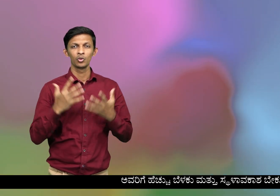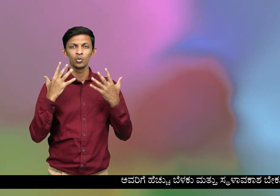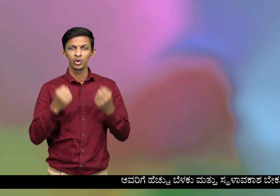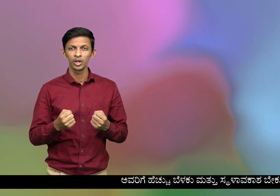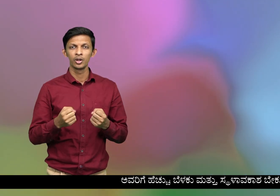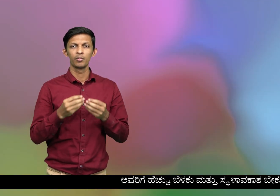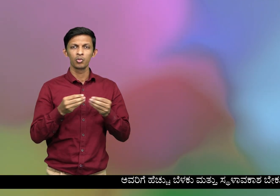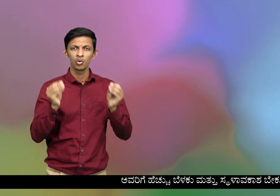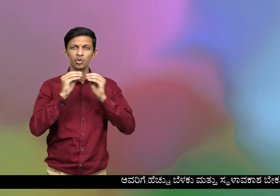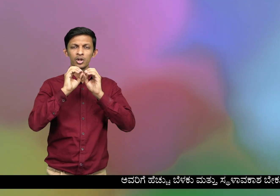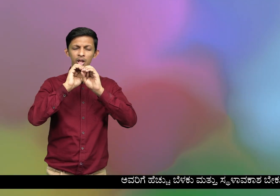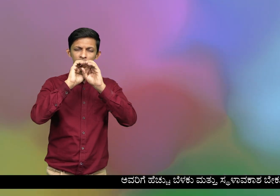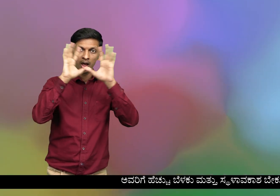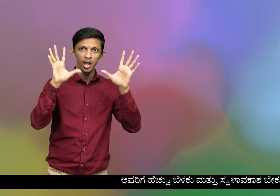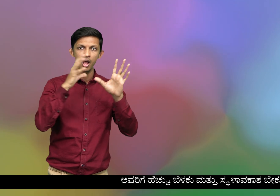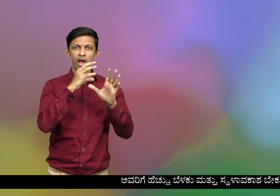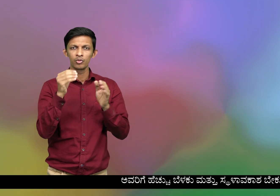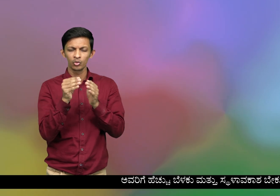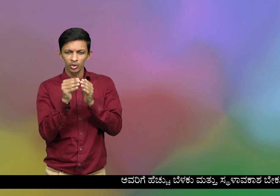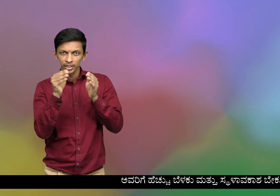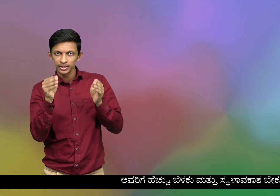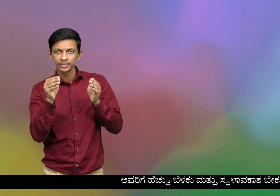ಅವರಿಗೆ ಹೆಚ್ಚು ಬೆಳಕು ಮತ್ತು ಸ್ಥಳಾವಕಾಶ ಬೇಕು.